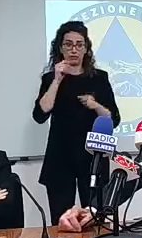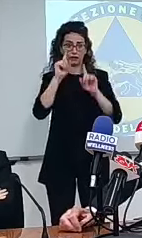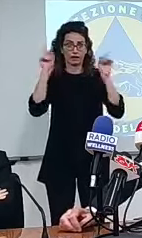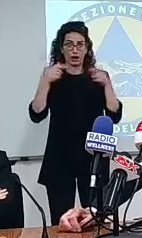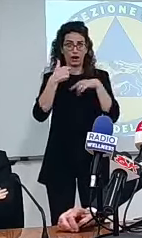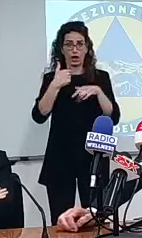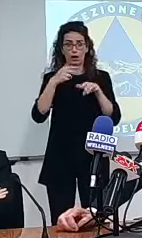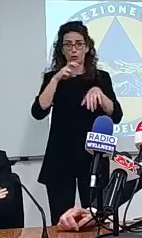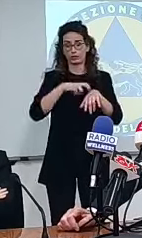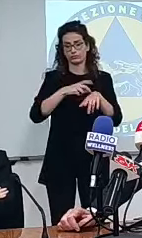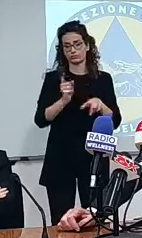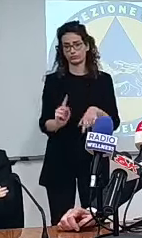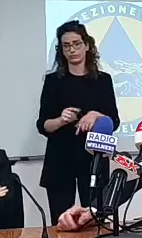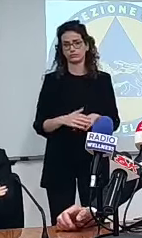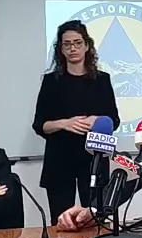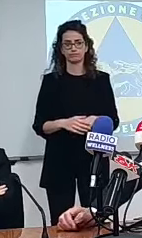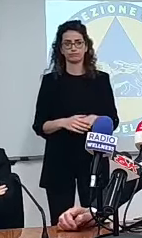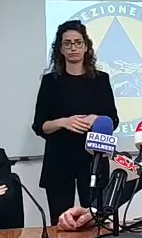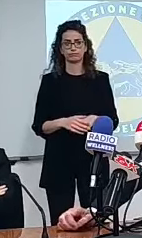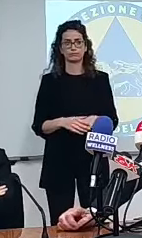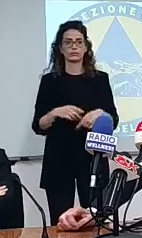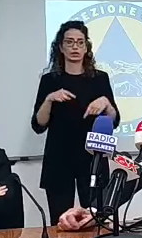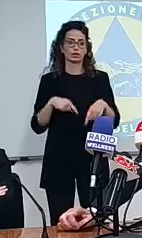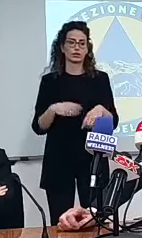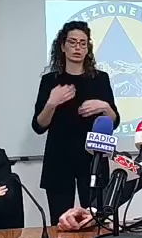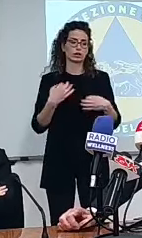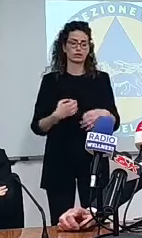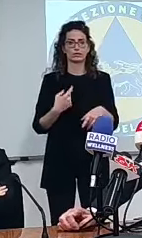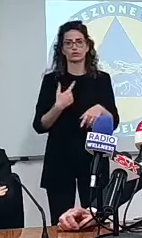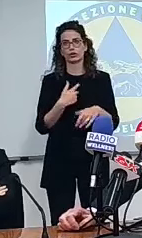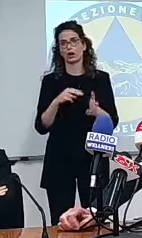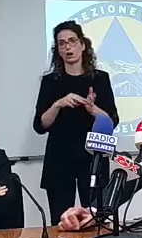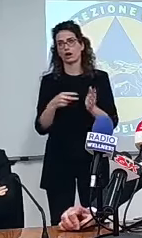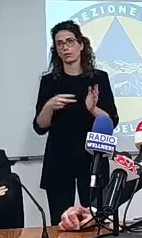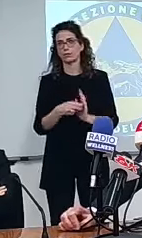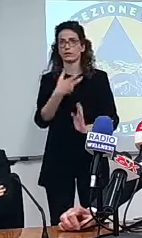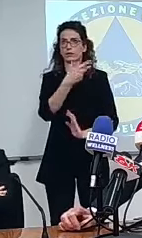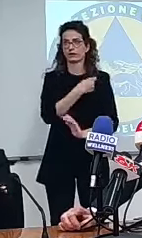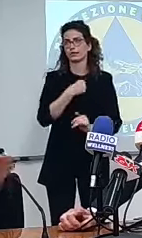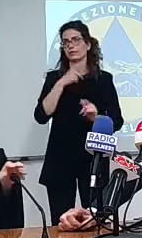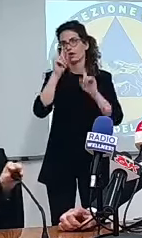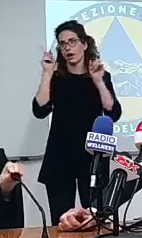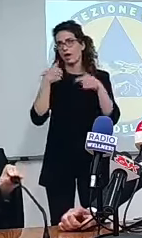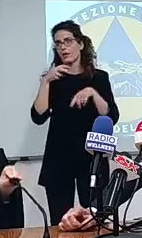medicina. Adesso torna fuori il problema dell'iniezione con la laurea in medicina.